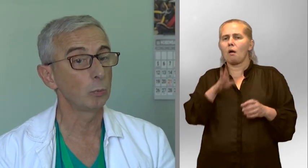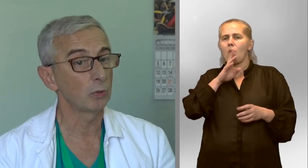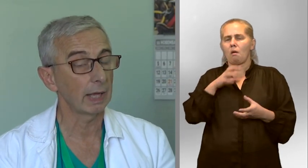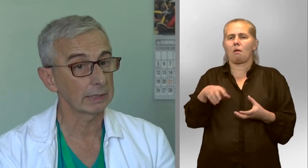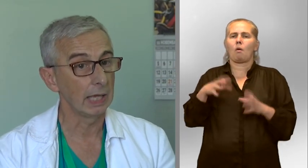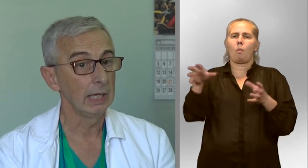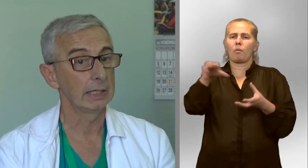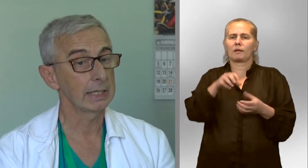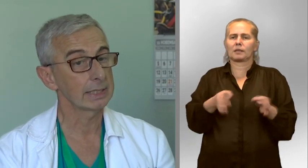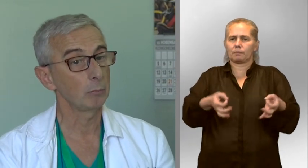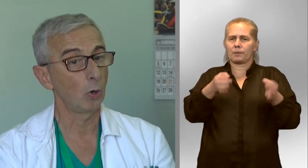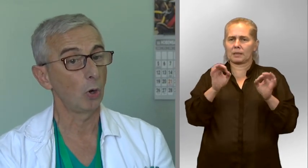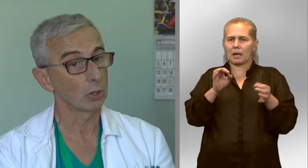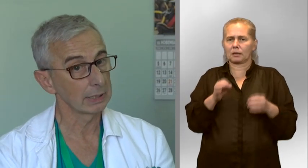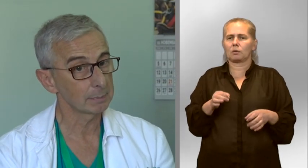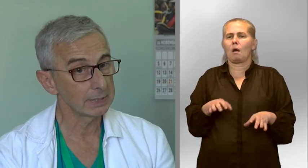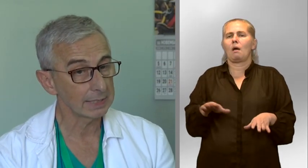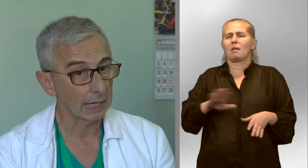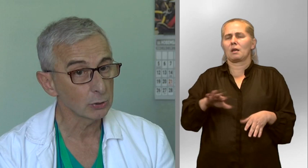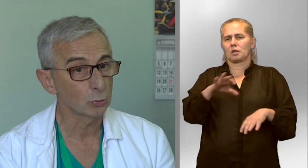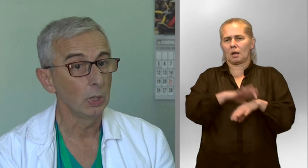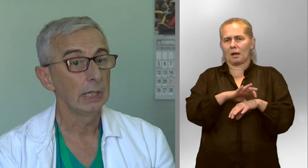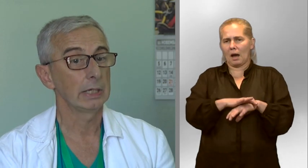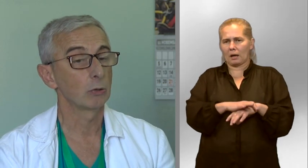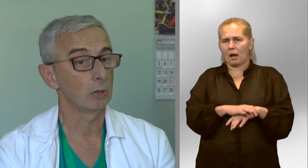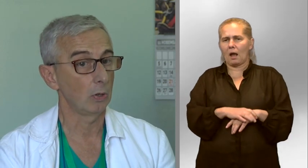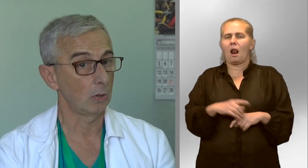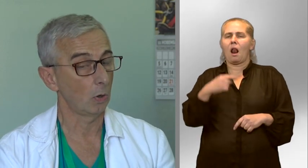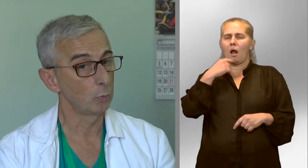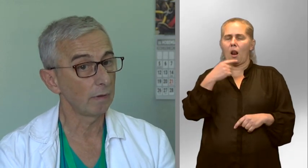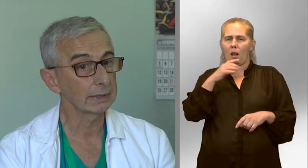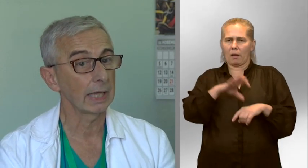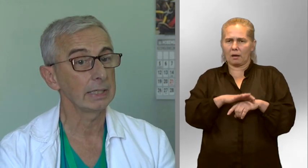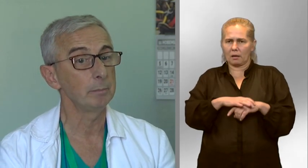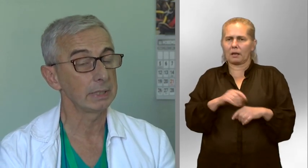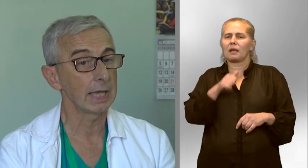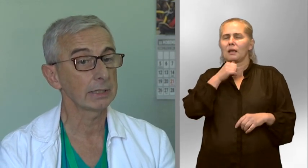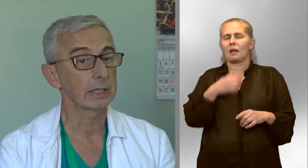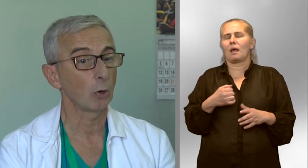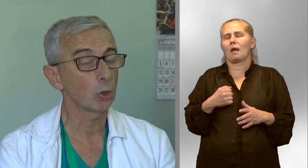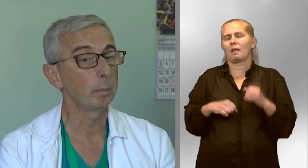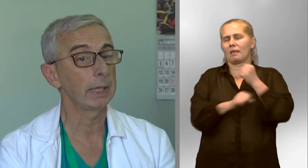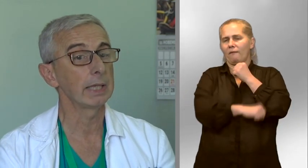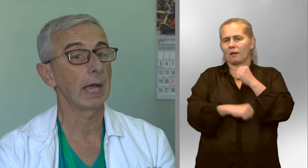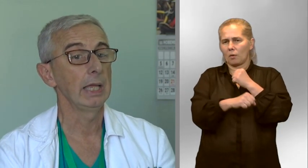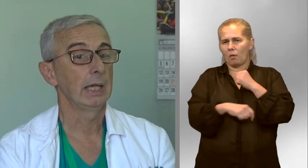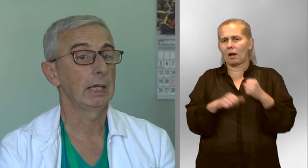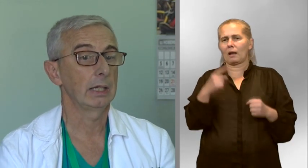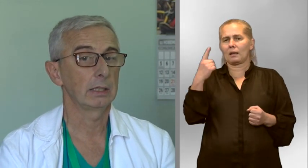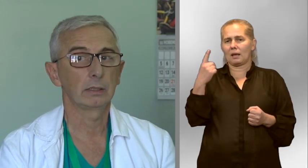koji obuhvata ne samo ORL specijalistu, nego obuhvata i pedijatra,